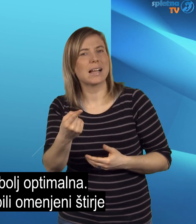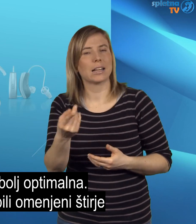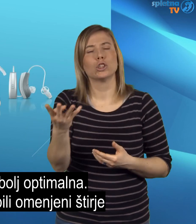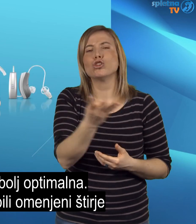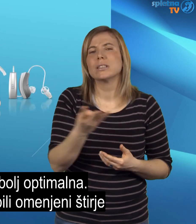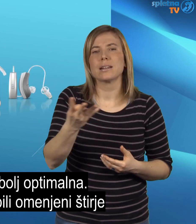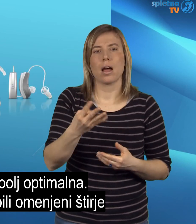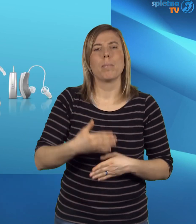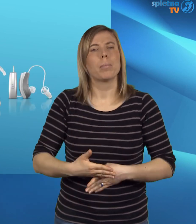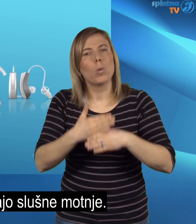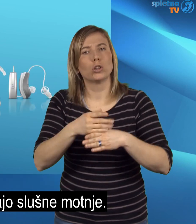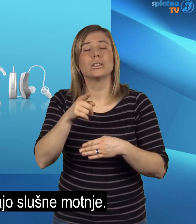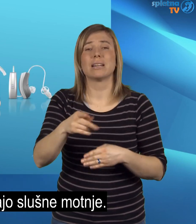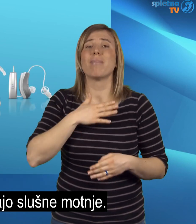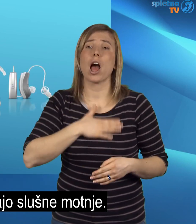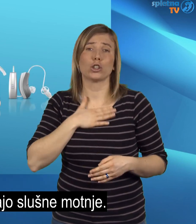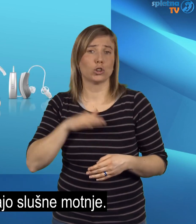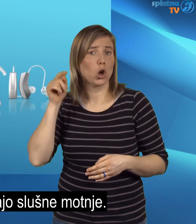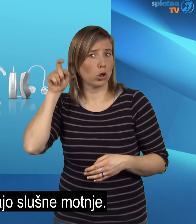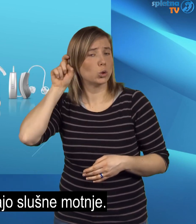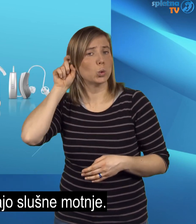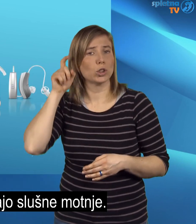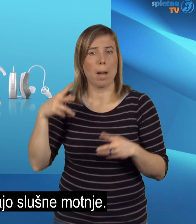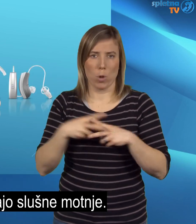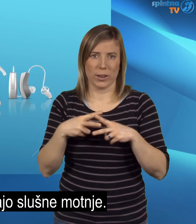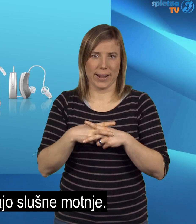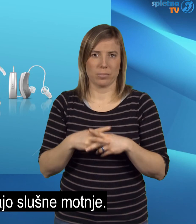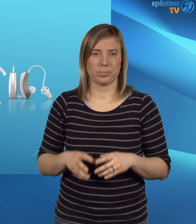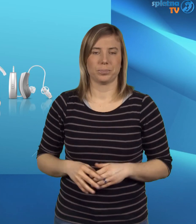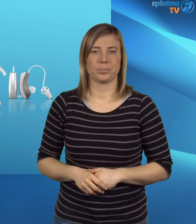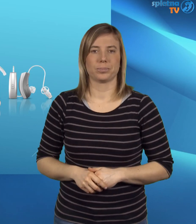omenjeni 4 pripomočki, ki lajšajo slušne motnje.